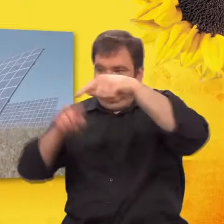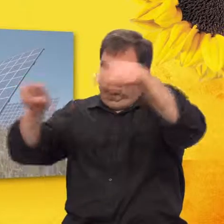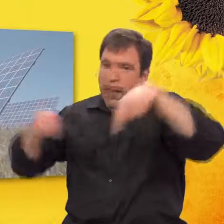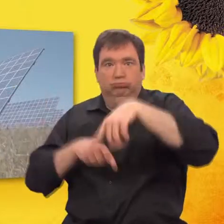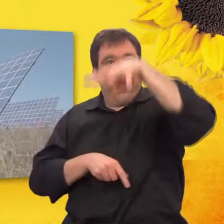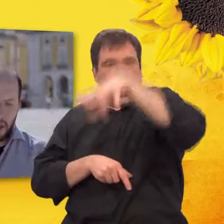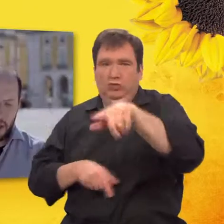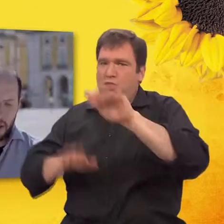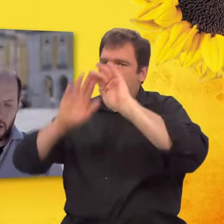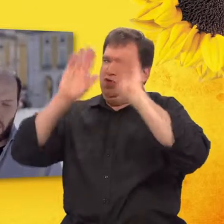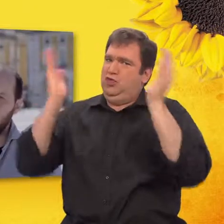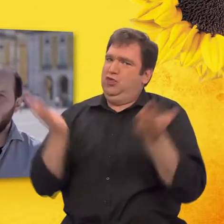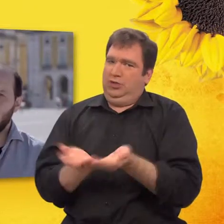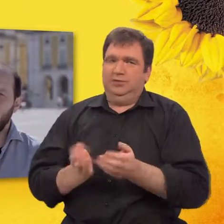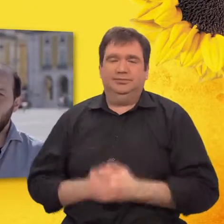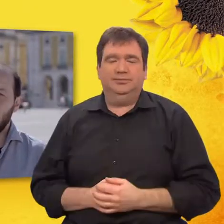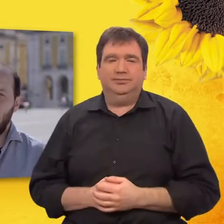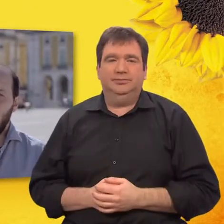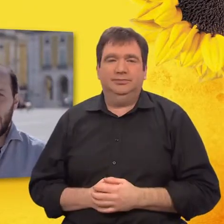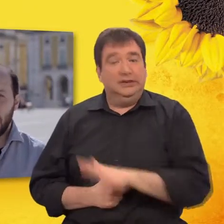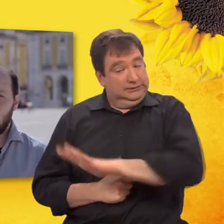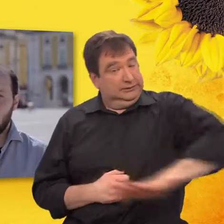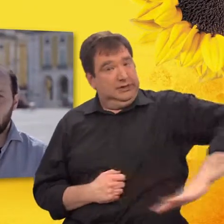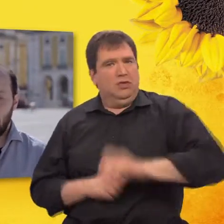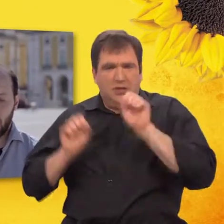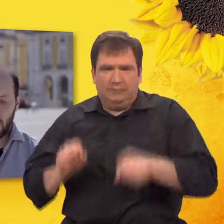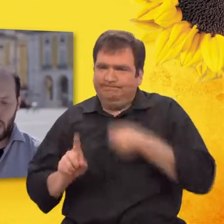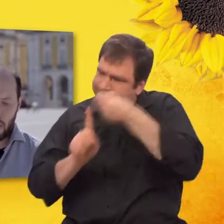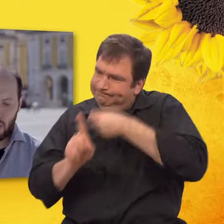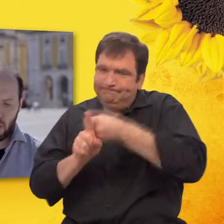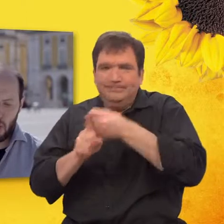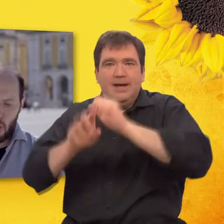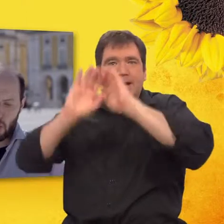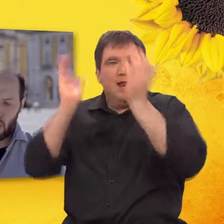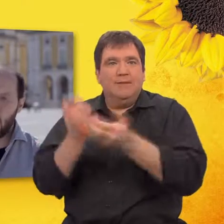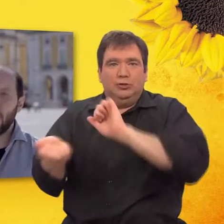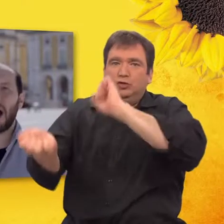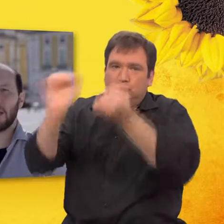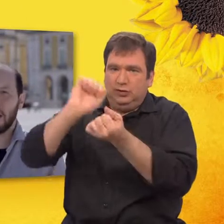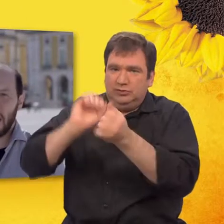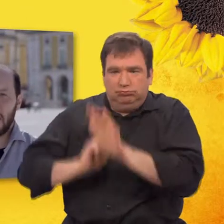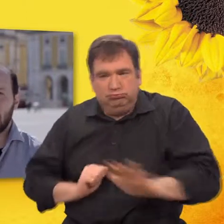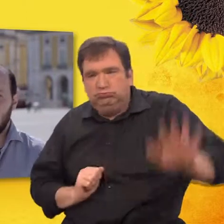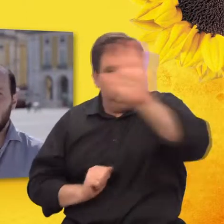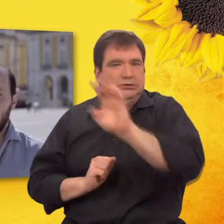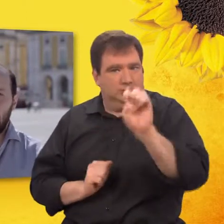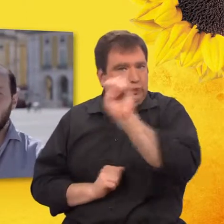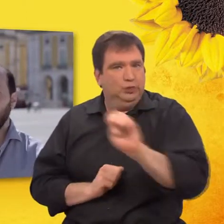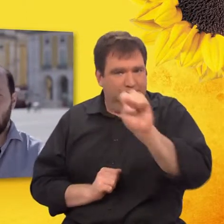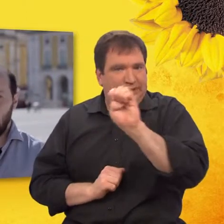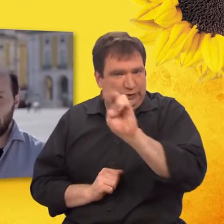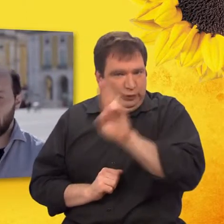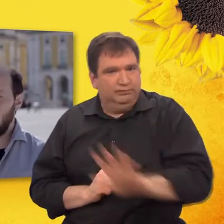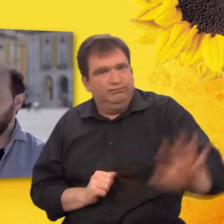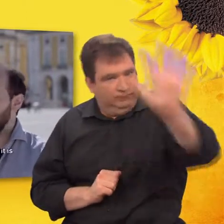Usum pode ter uma importância fundamental na construção de um combate às alterações climáticas